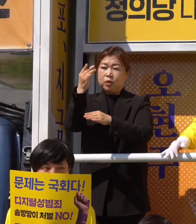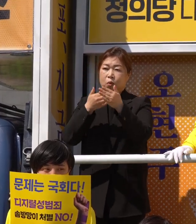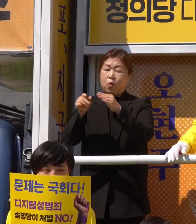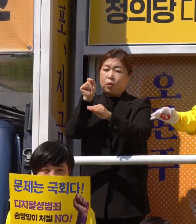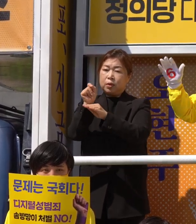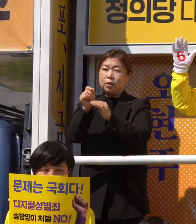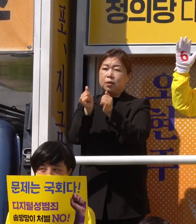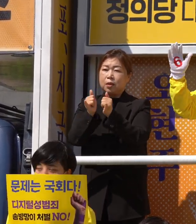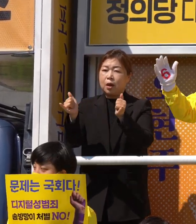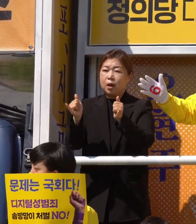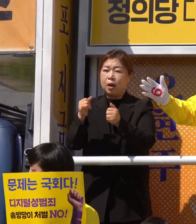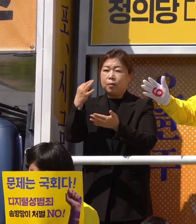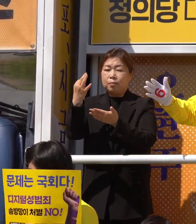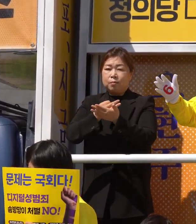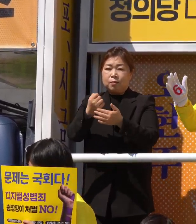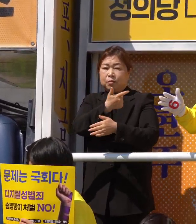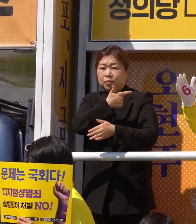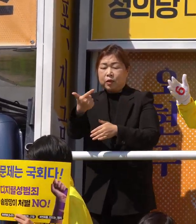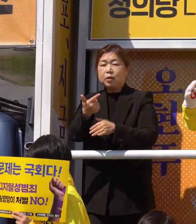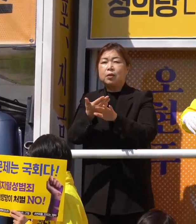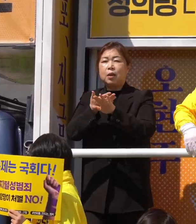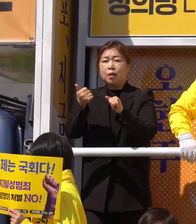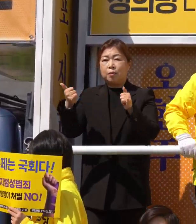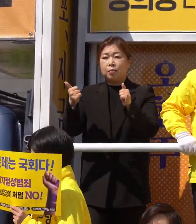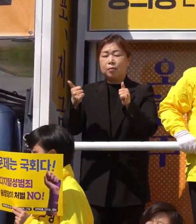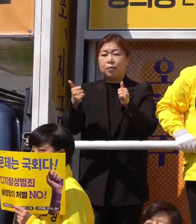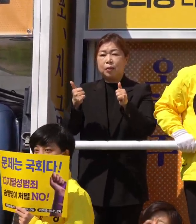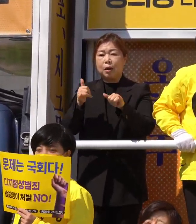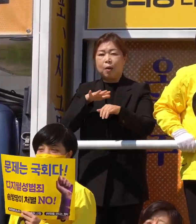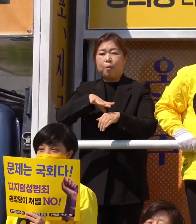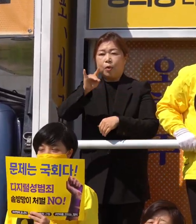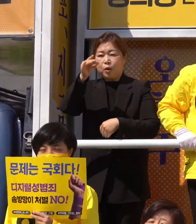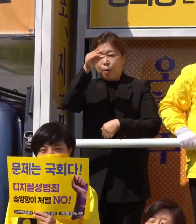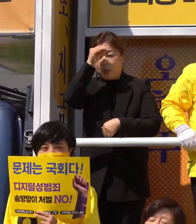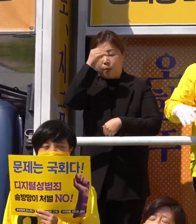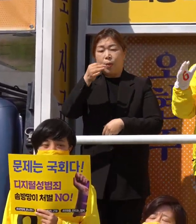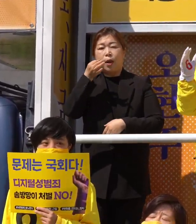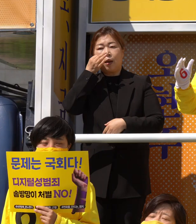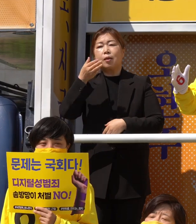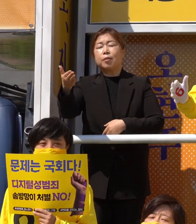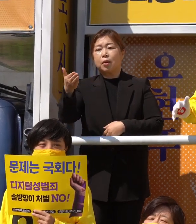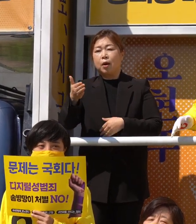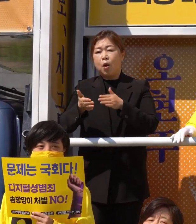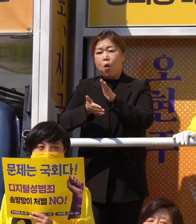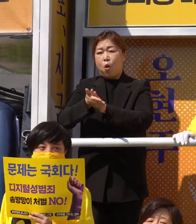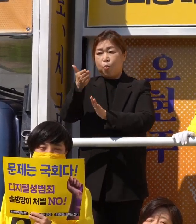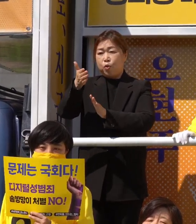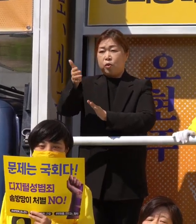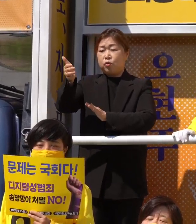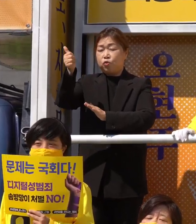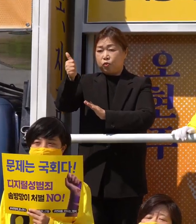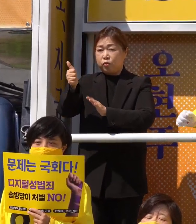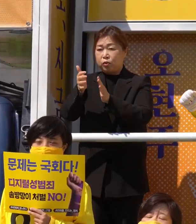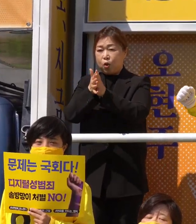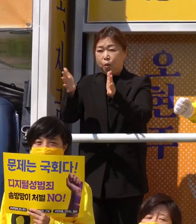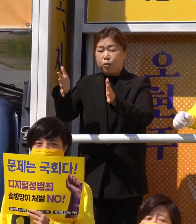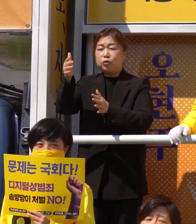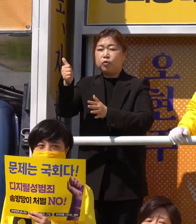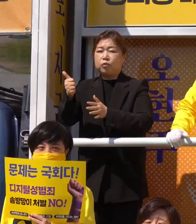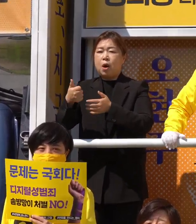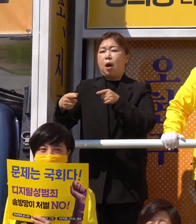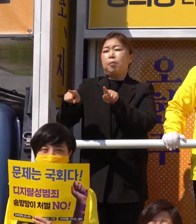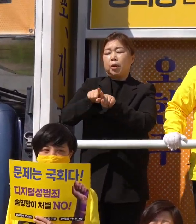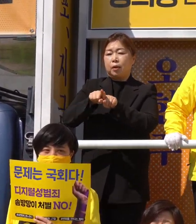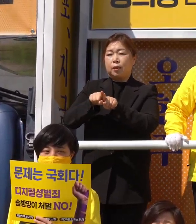고위공직자들, 고소득자들부터 솔선수범해야 합니다. 건물주도 고통분담에